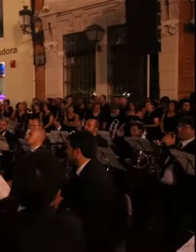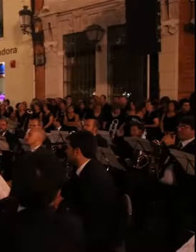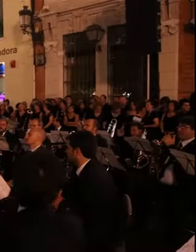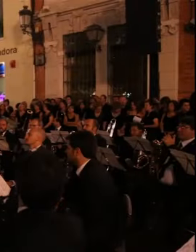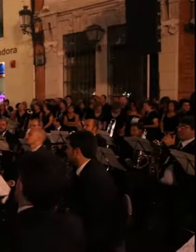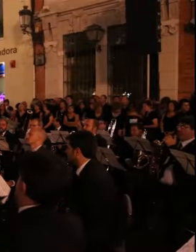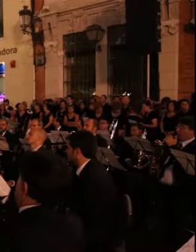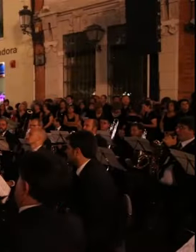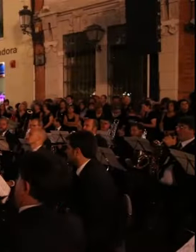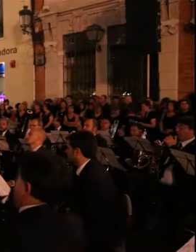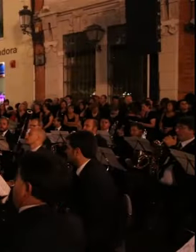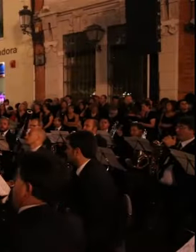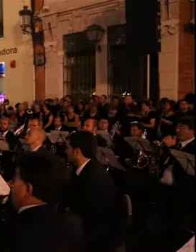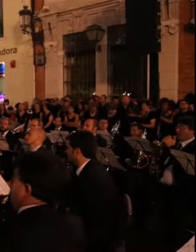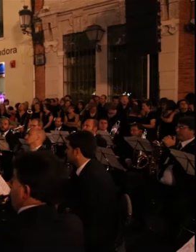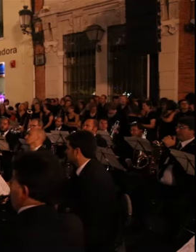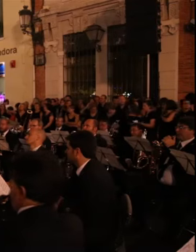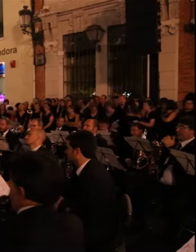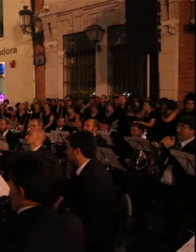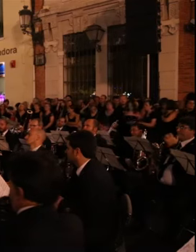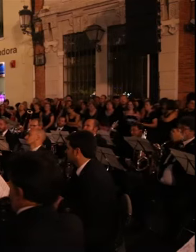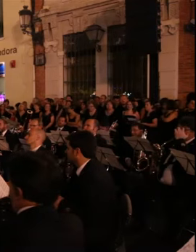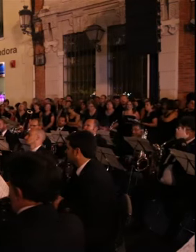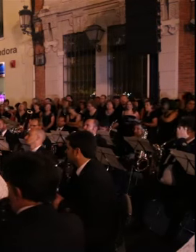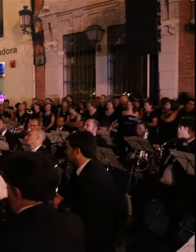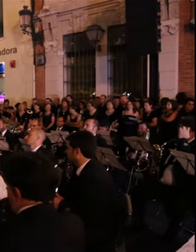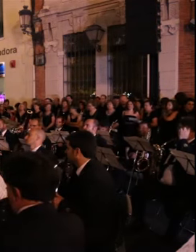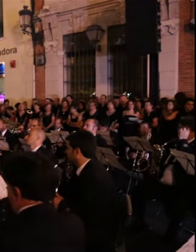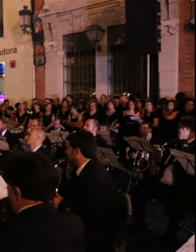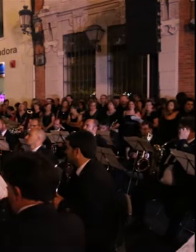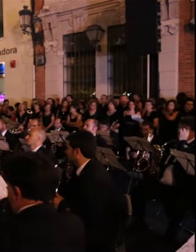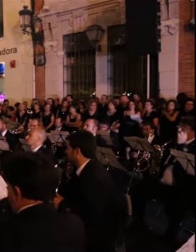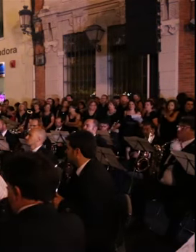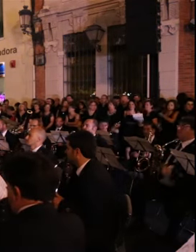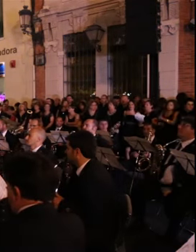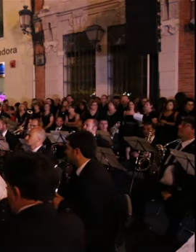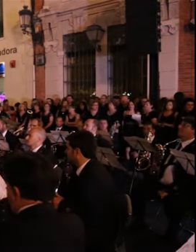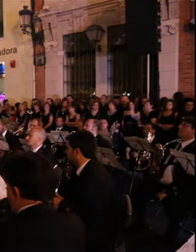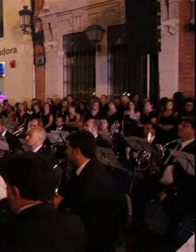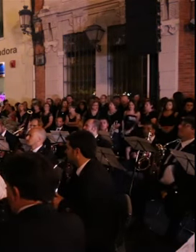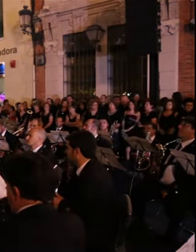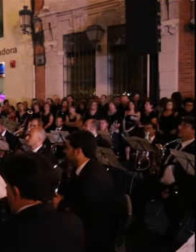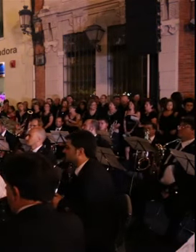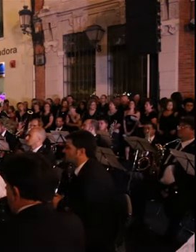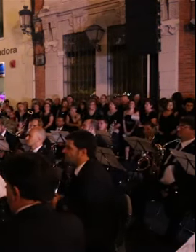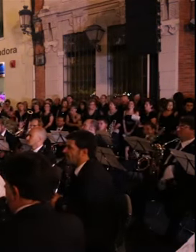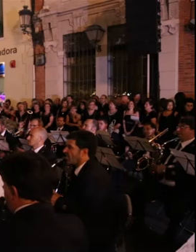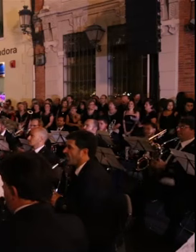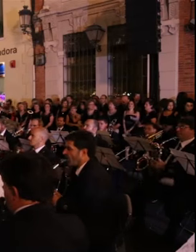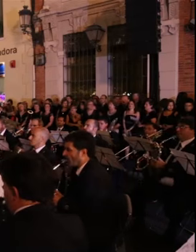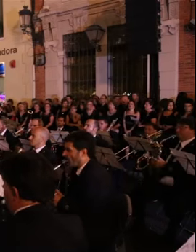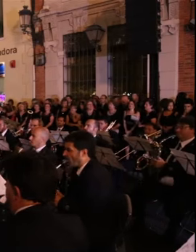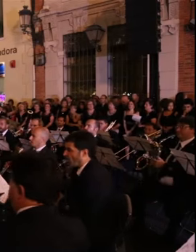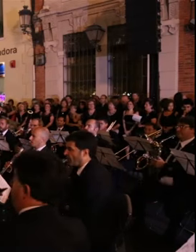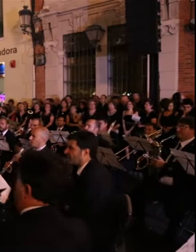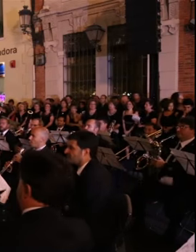La Banda Sinfónica Municipal de Albacete, como siempre, nos va a deleitar con el himno Albacete. Y